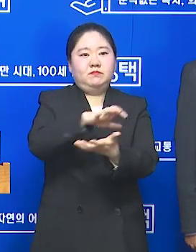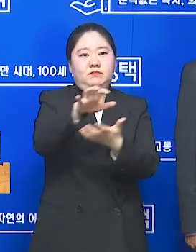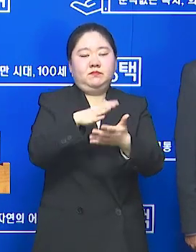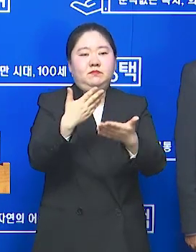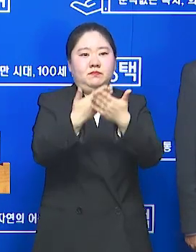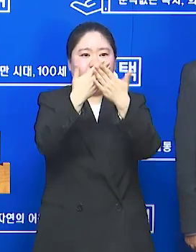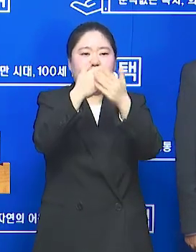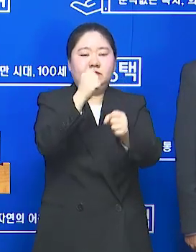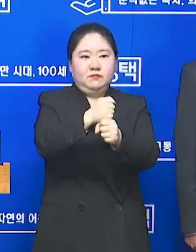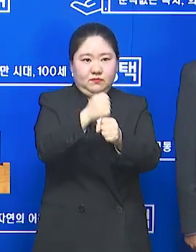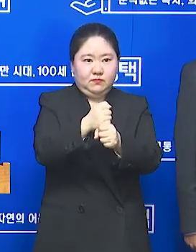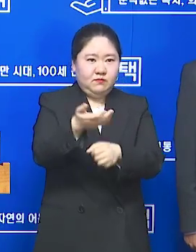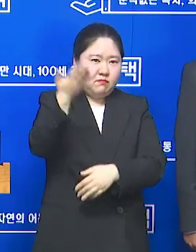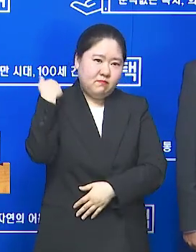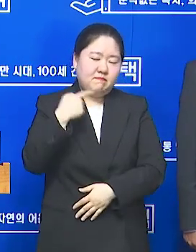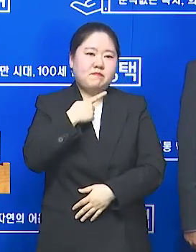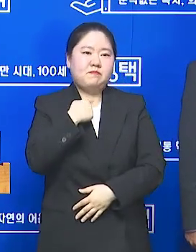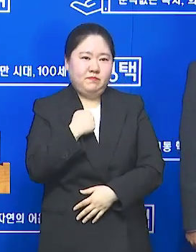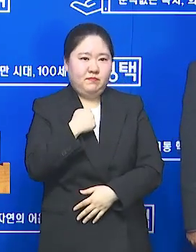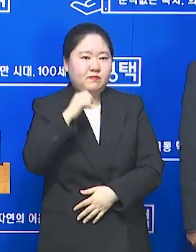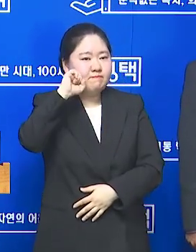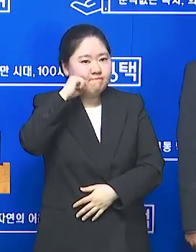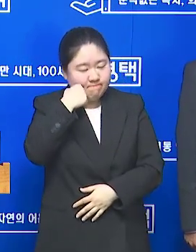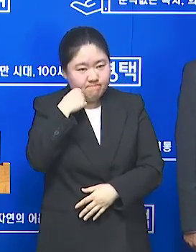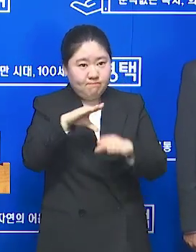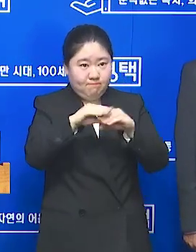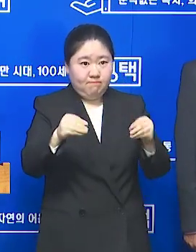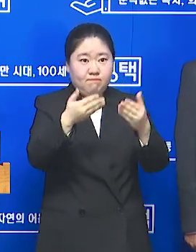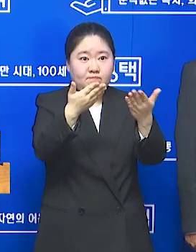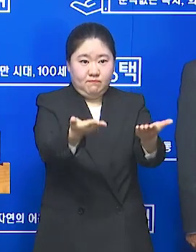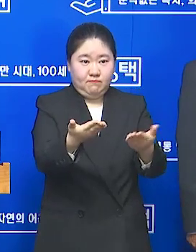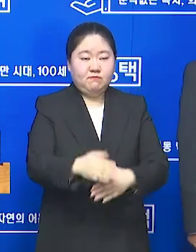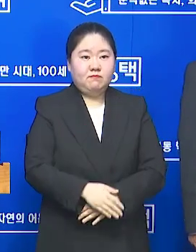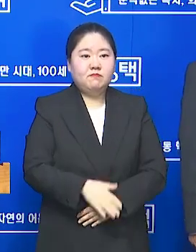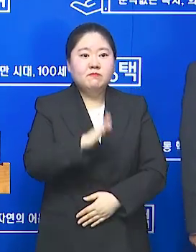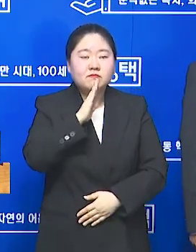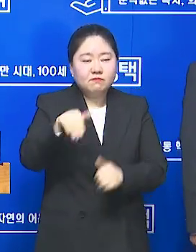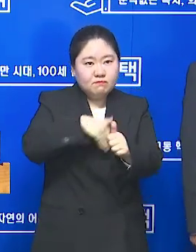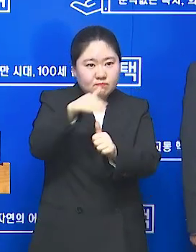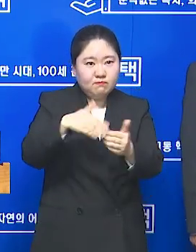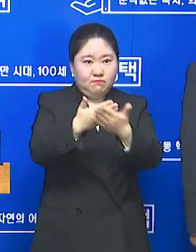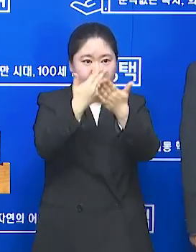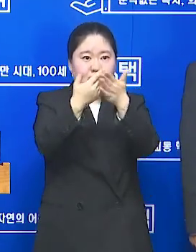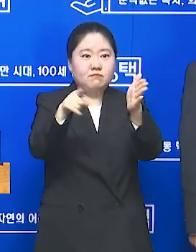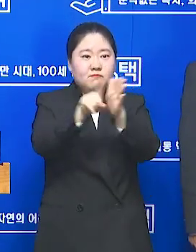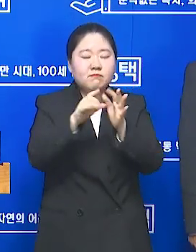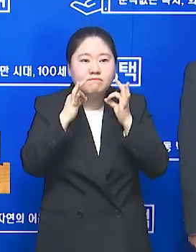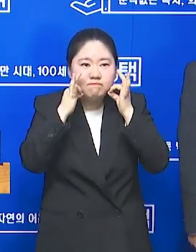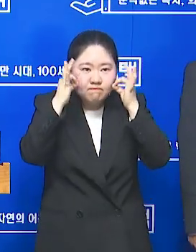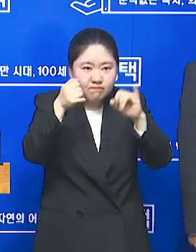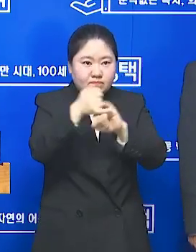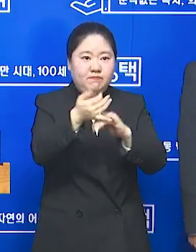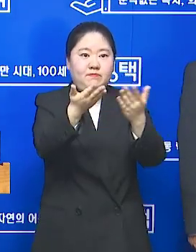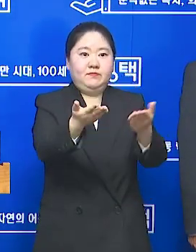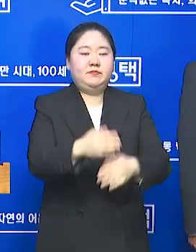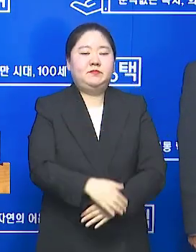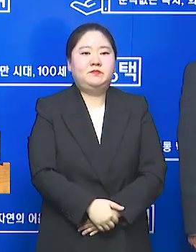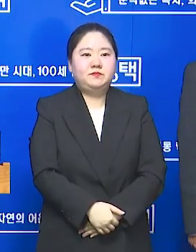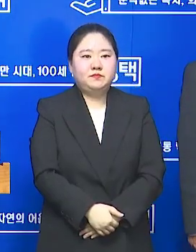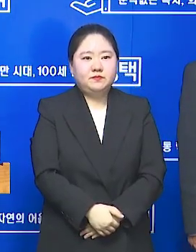그동안 겪었던 불편함을 해소하고 지역주민을 위한 친환경 개발이 될 수 있도록 모든 노력을 다하겠습니다.